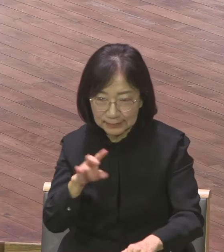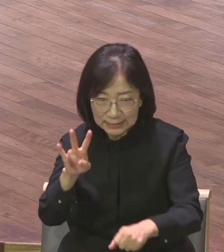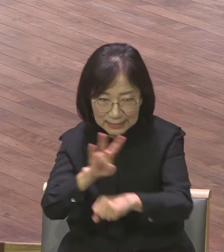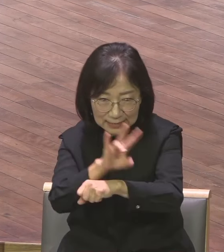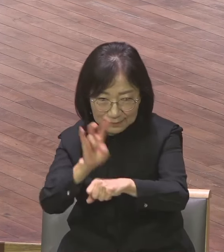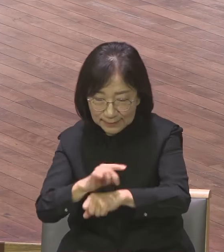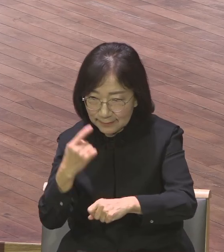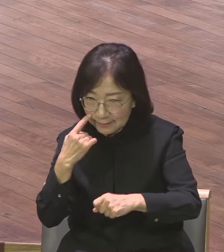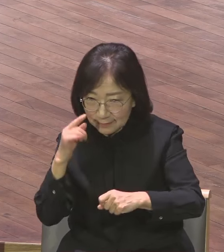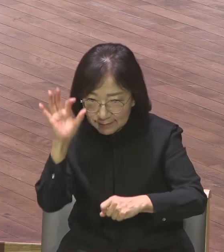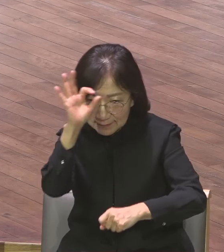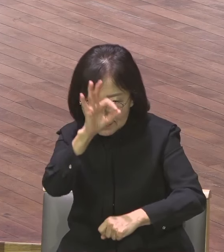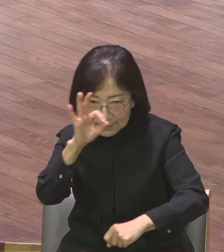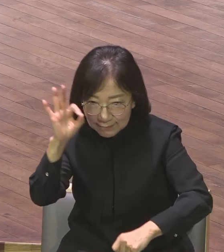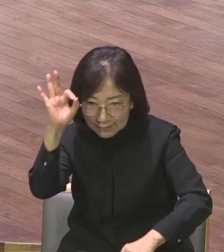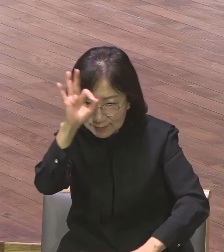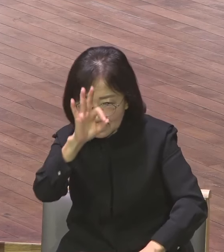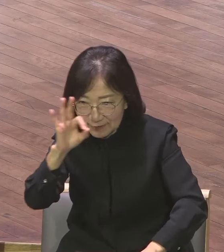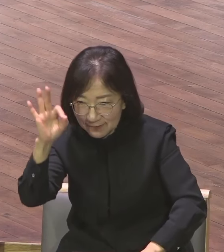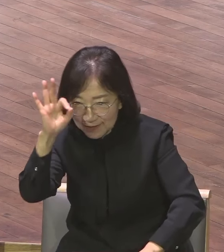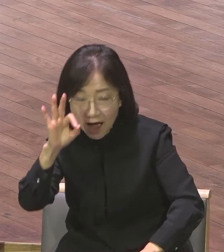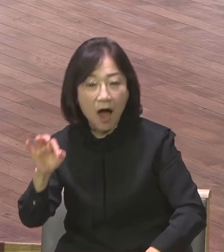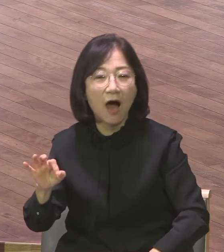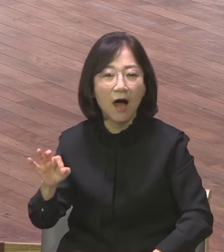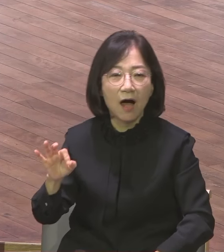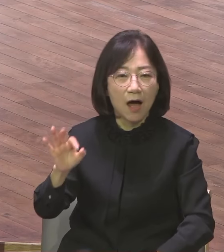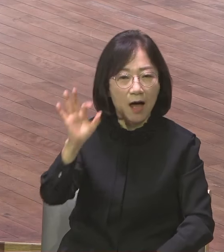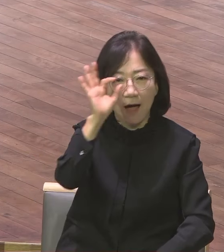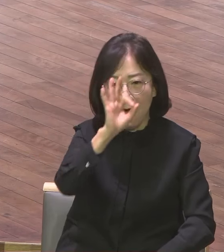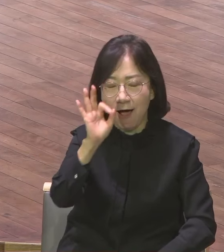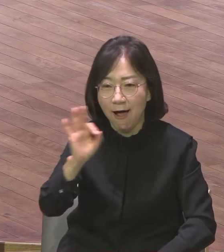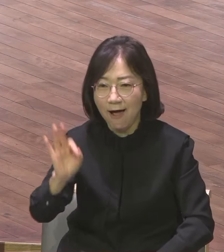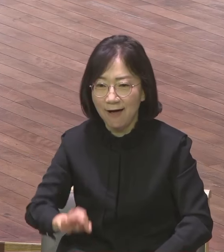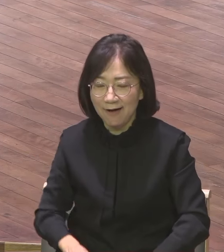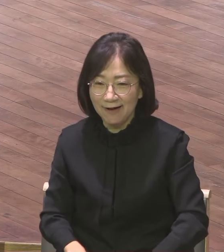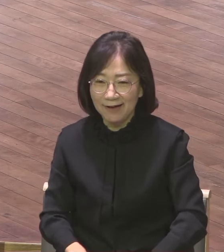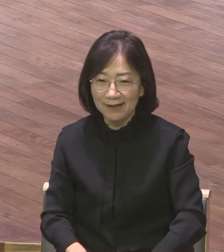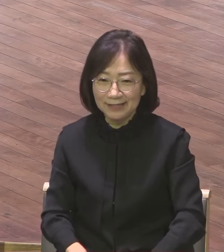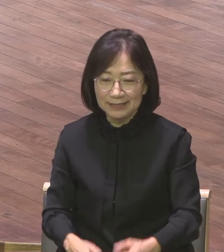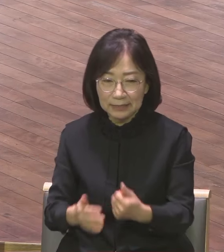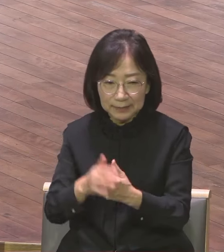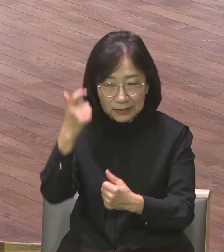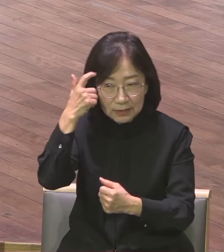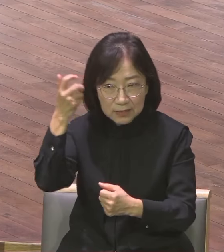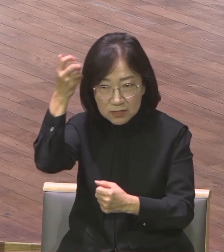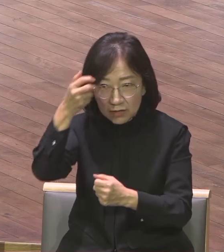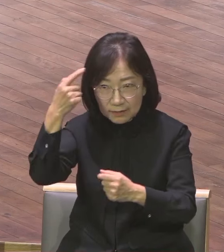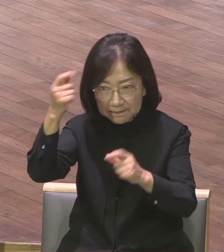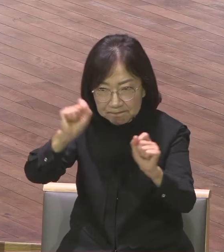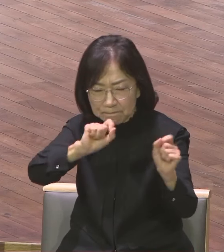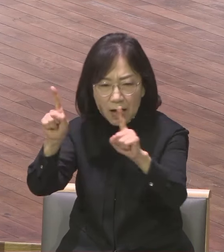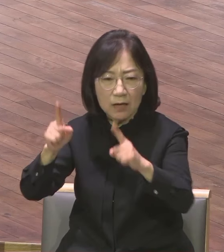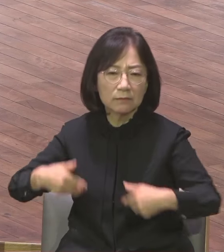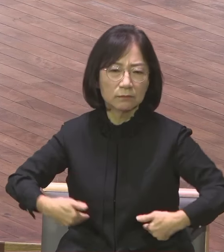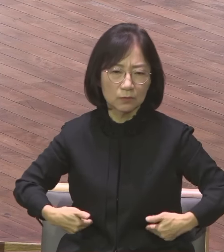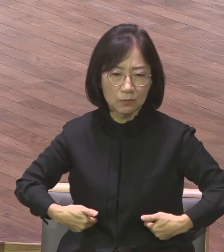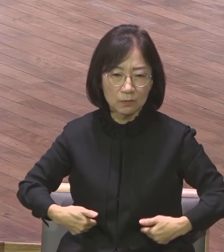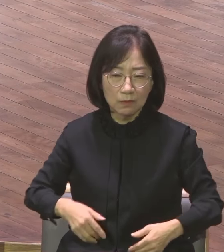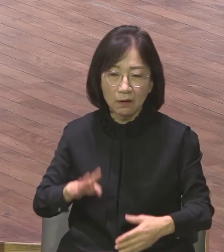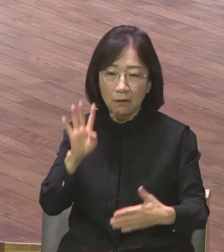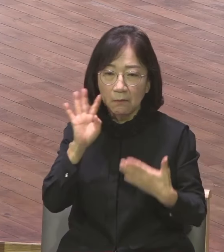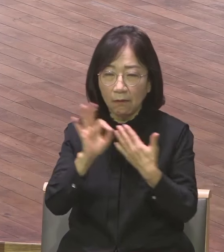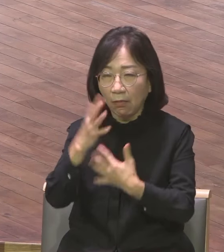풀가동하고 그렇게 움직이기 때문에 영적으로 깨어 분별하지 못하면